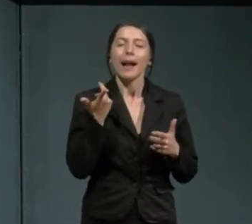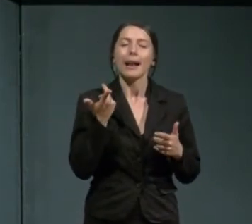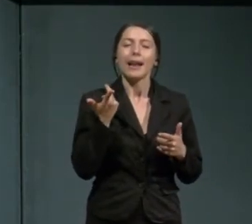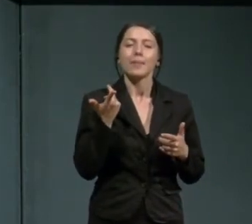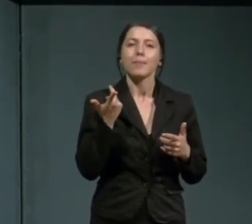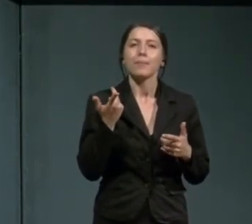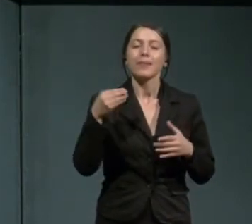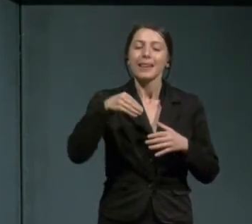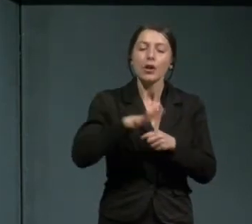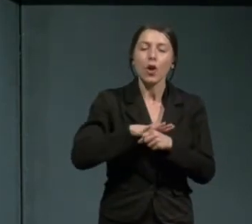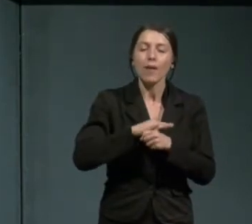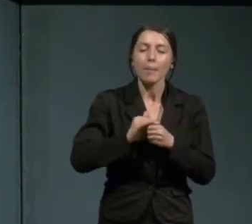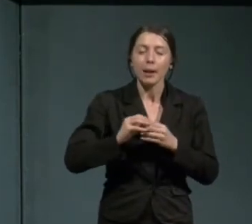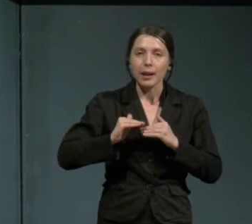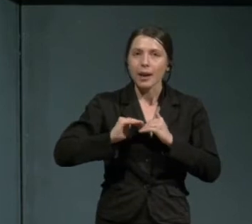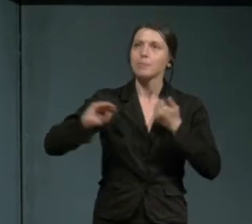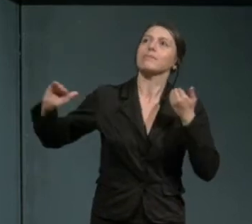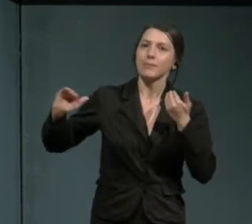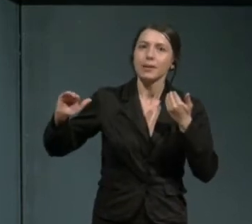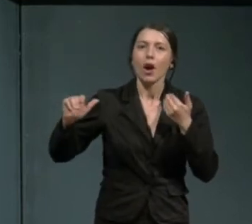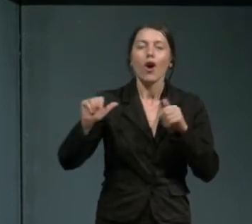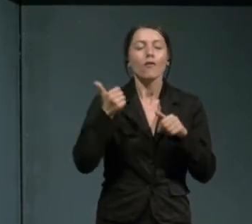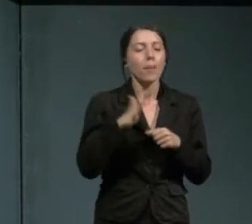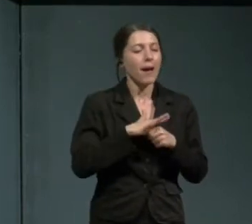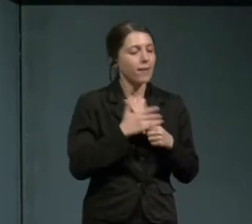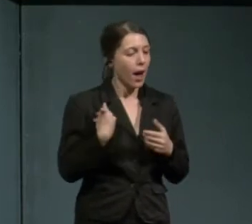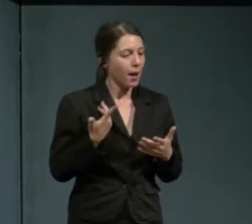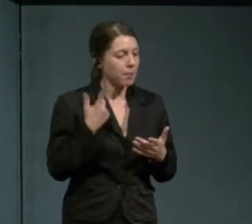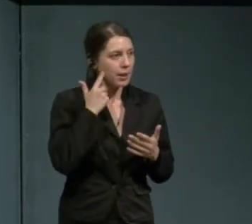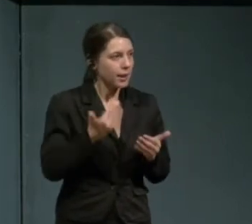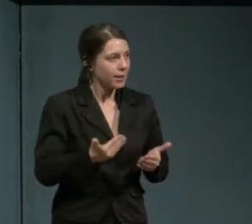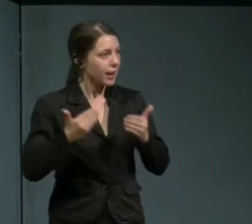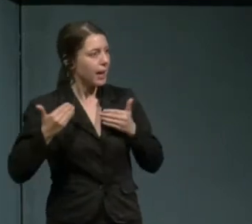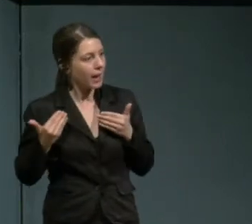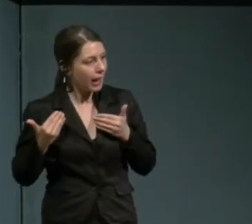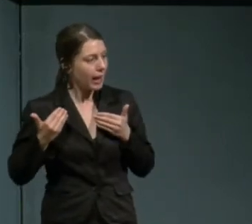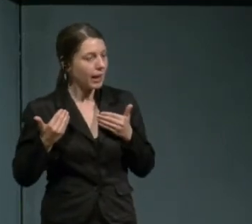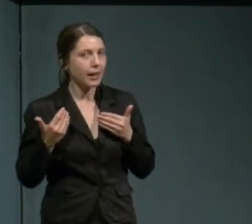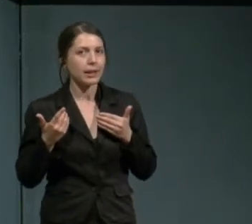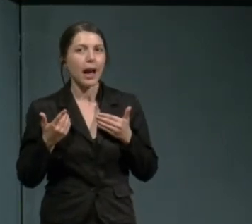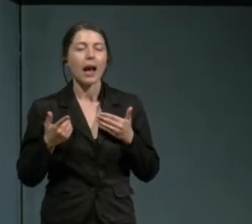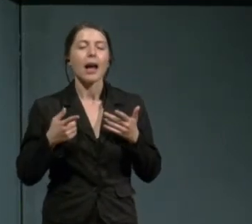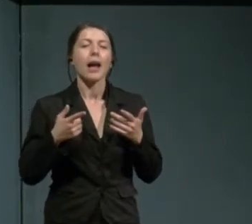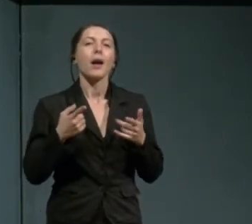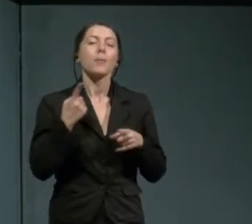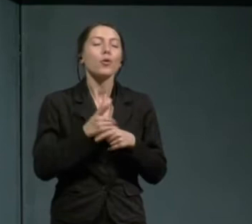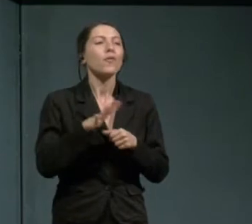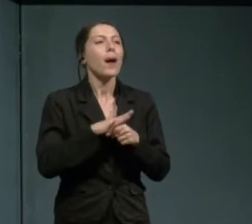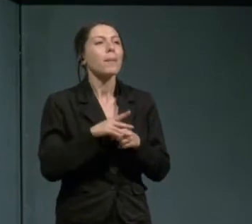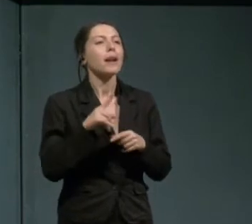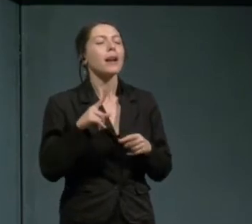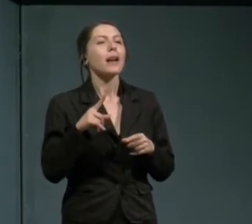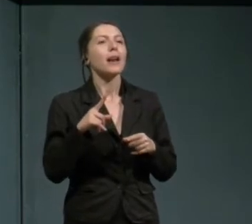all'interno della famiglia la famiglia si vede messa di lato la famiglia diventa la